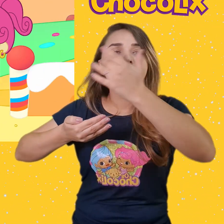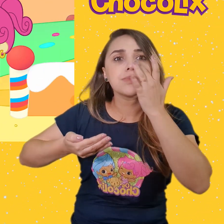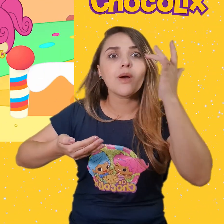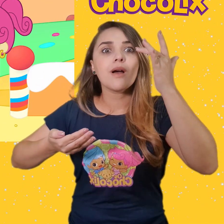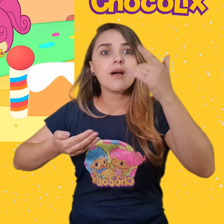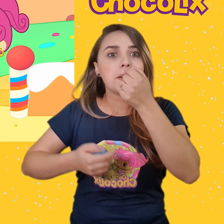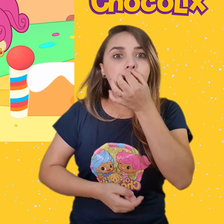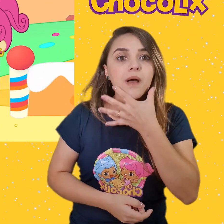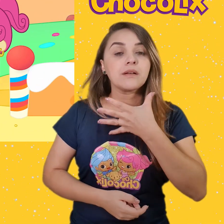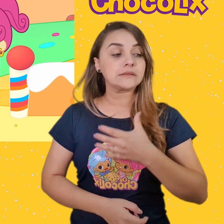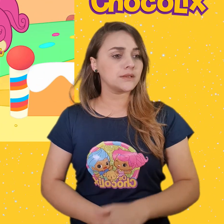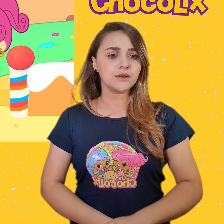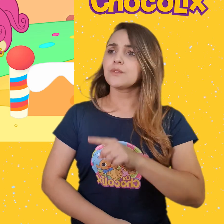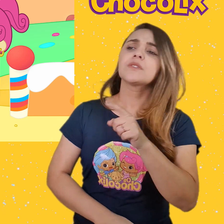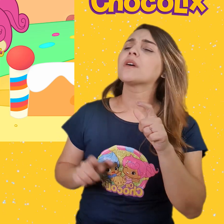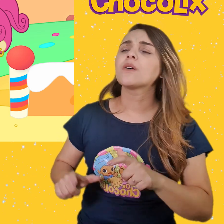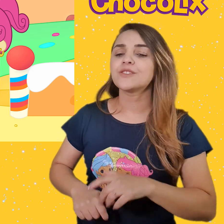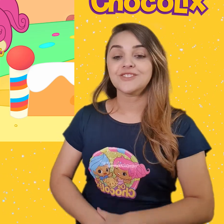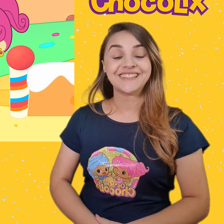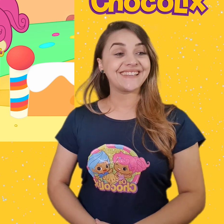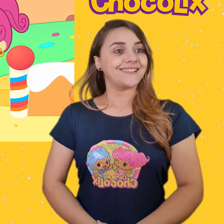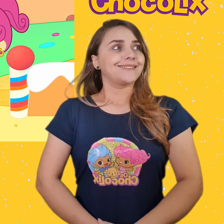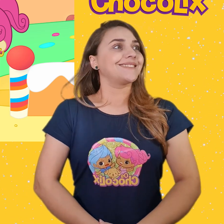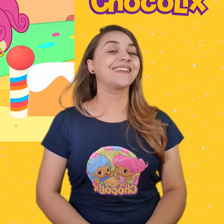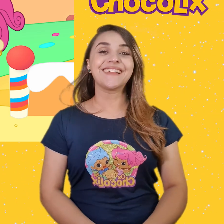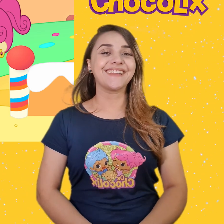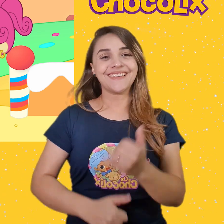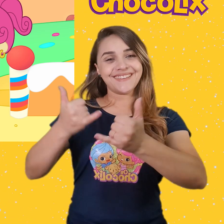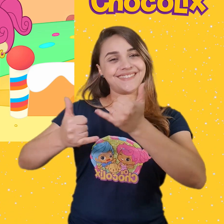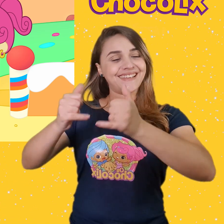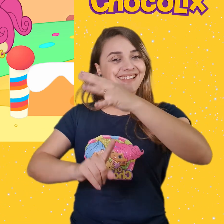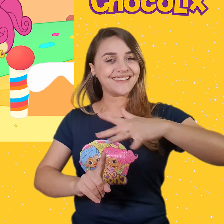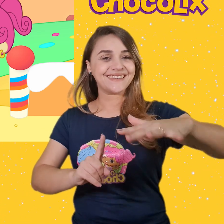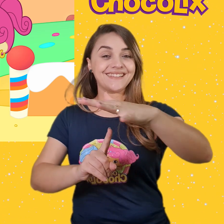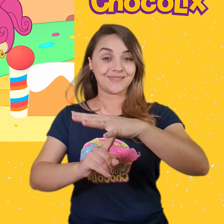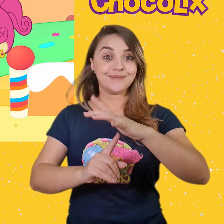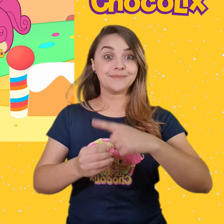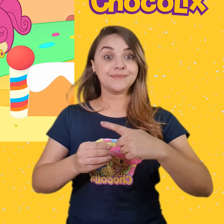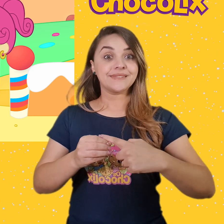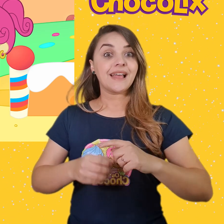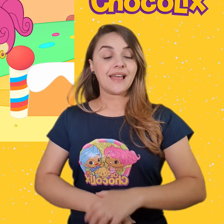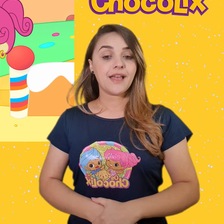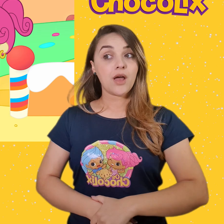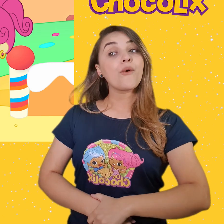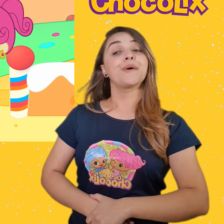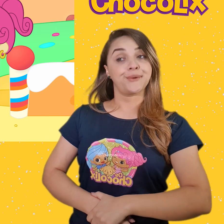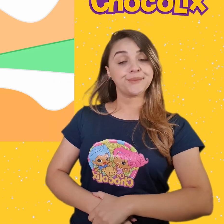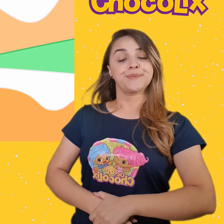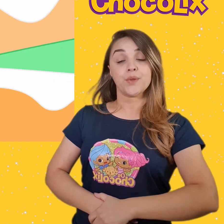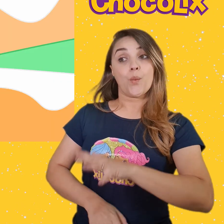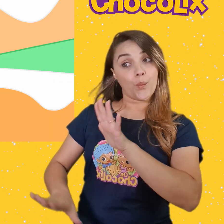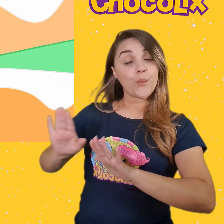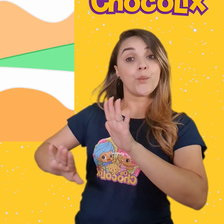vão onde? Nós vamos brincar de caça ao tesouro no parque da cidade, mamãe. Mas tomem cuidado e não esqueçam de comer o